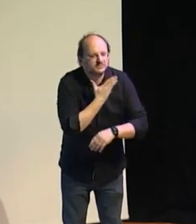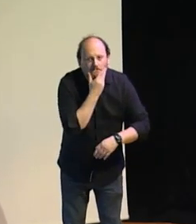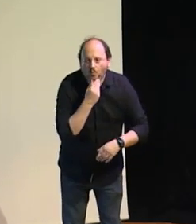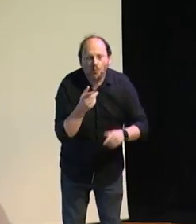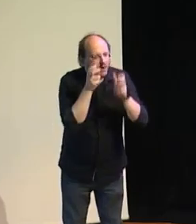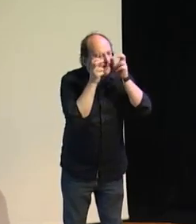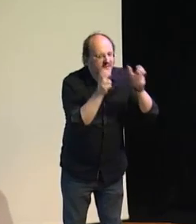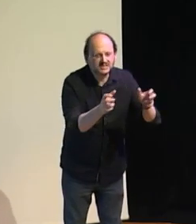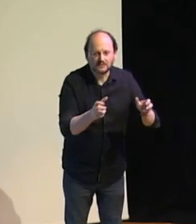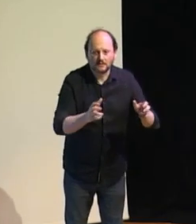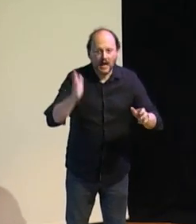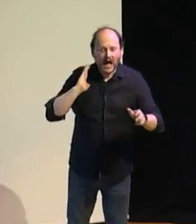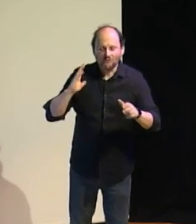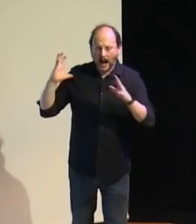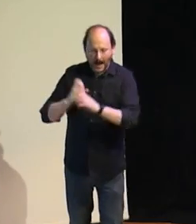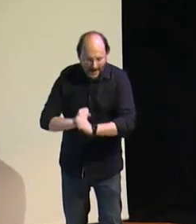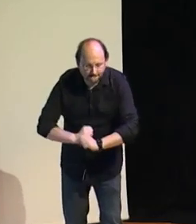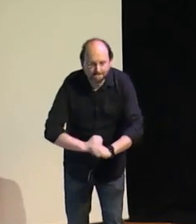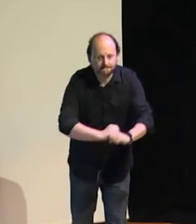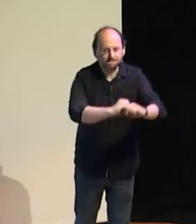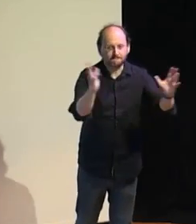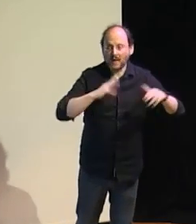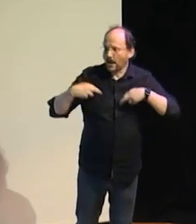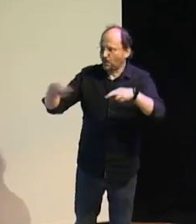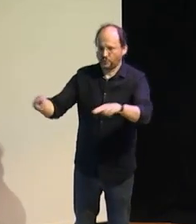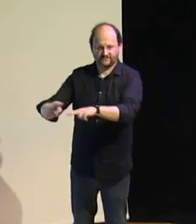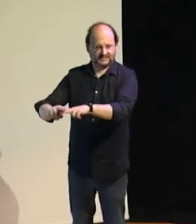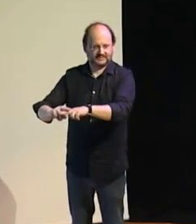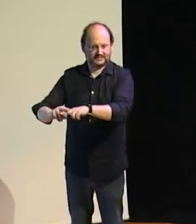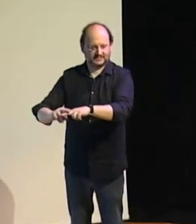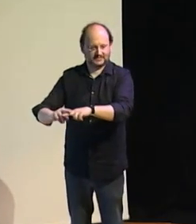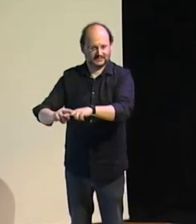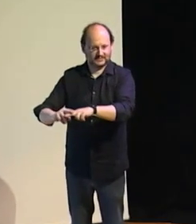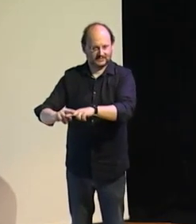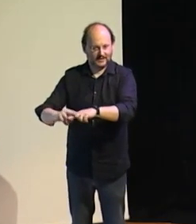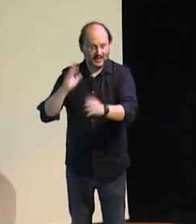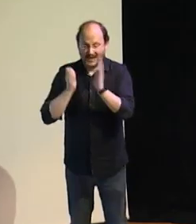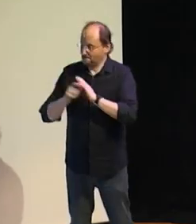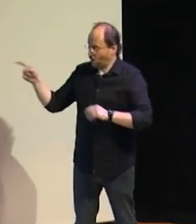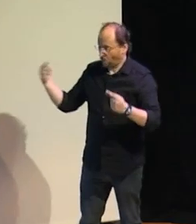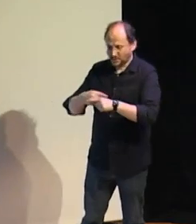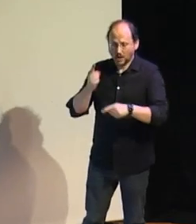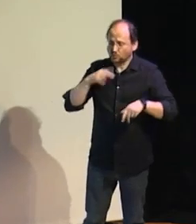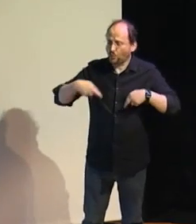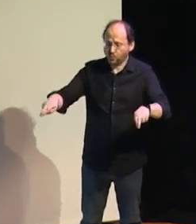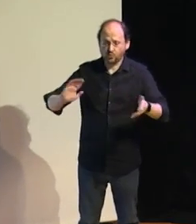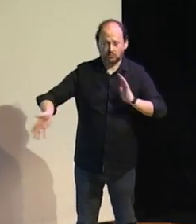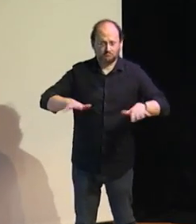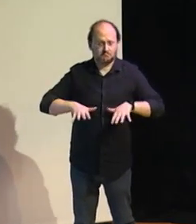sourds qui gesticulaient. Et donc, ce n'était pas passionnant. Aujourd'hui, oui, mais avant, non. À l'époque de Montaigne, dans la